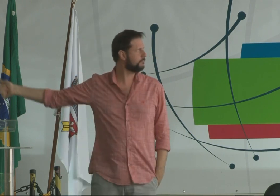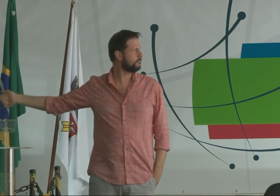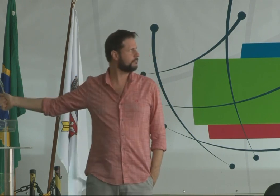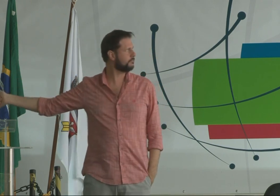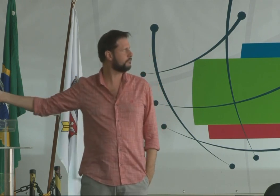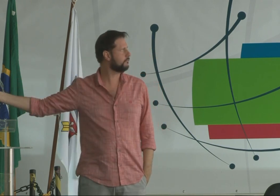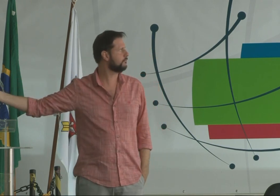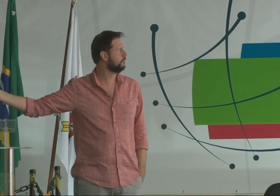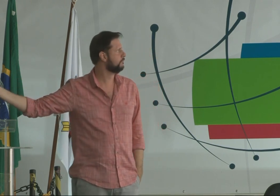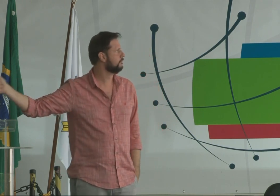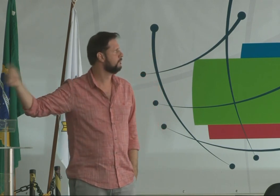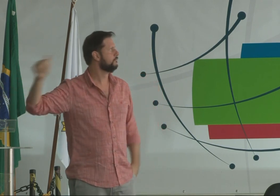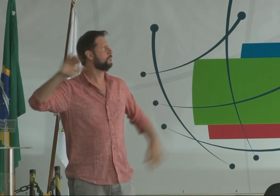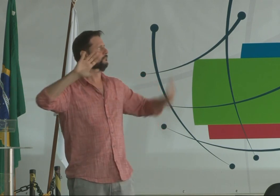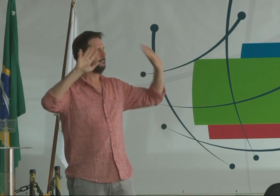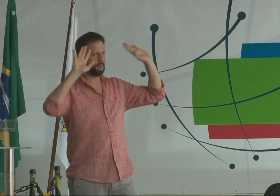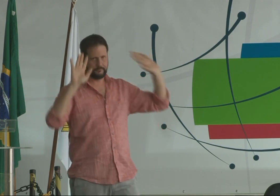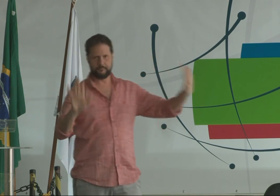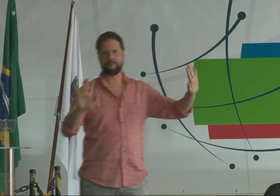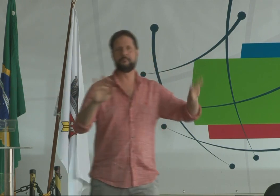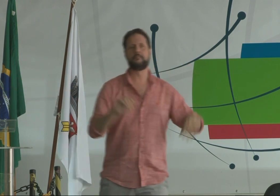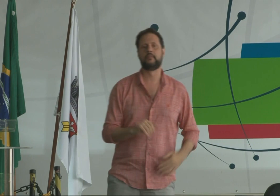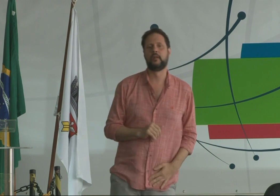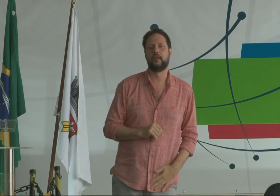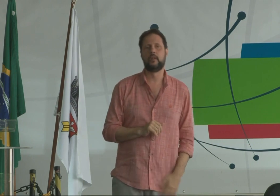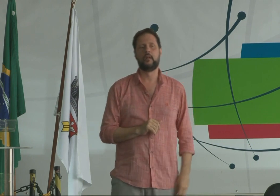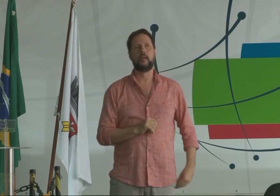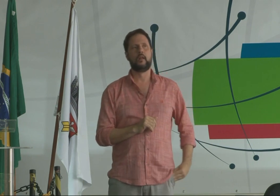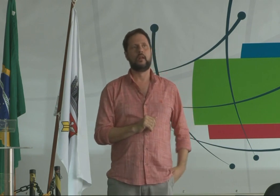autonomia para se expressar do modo como a gente entende.